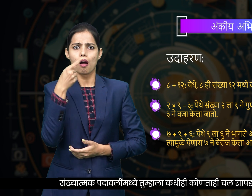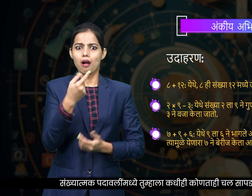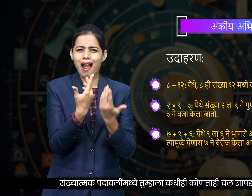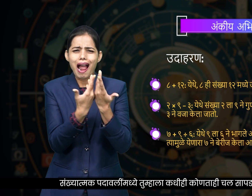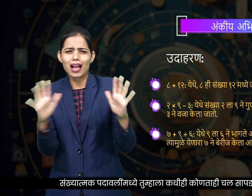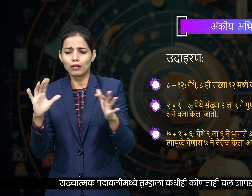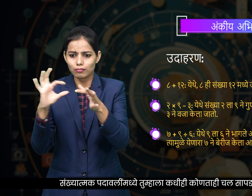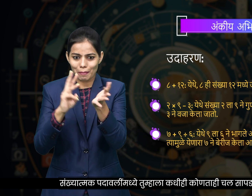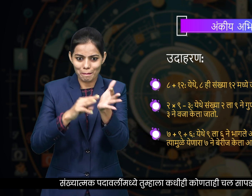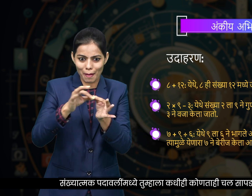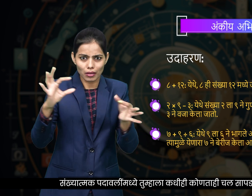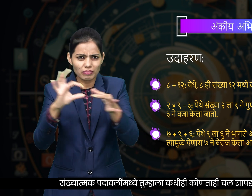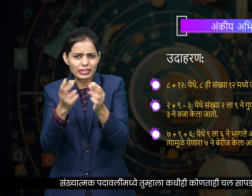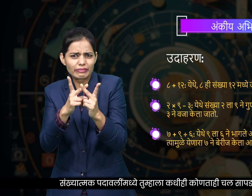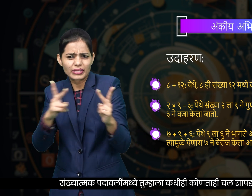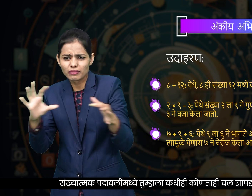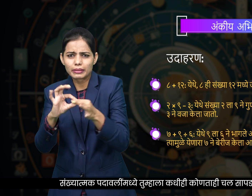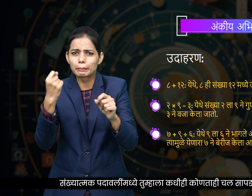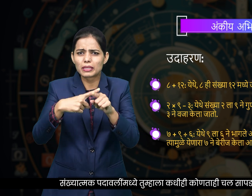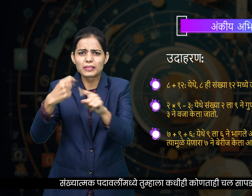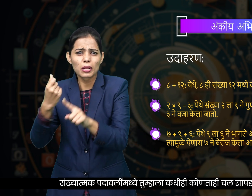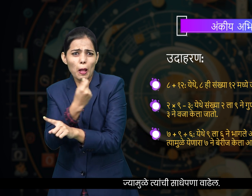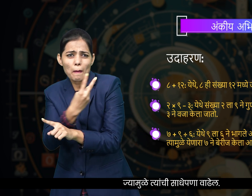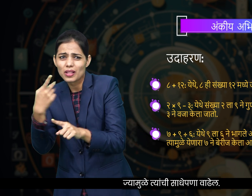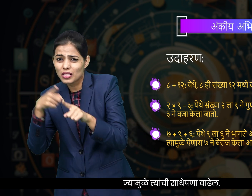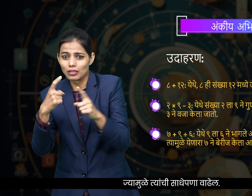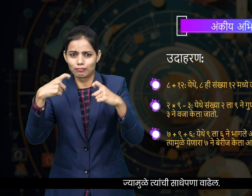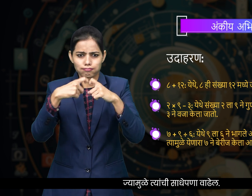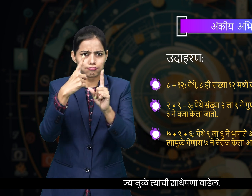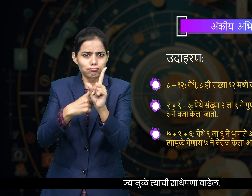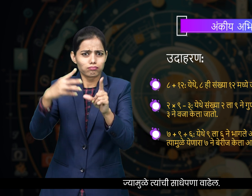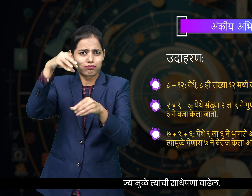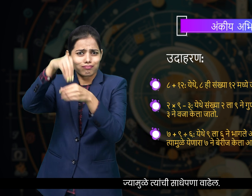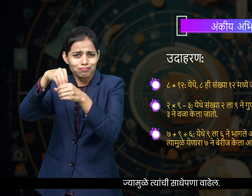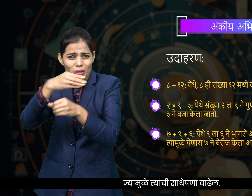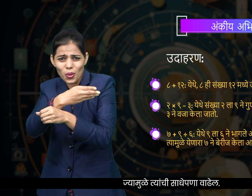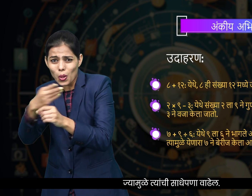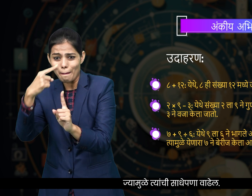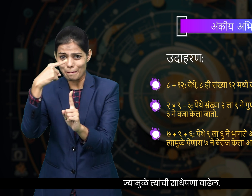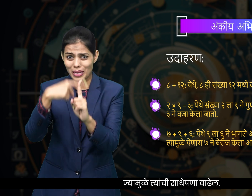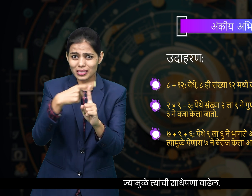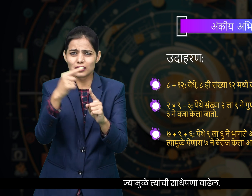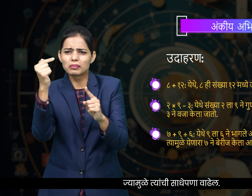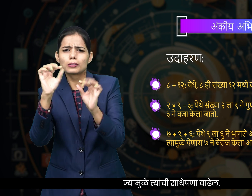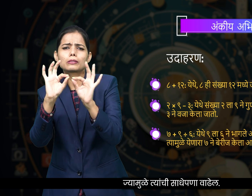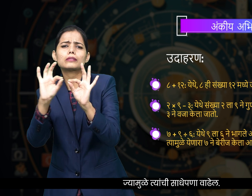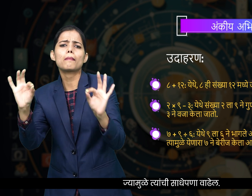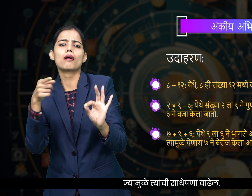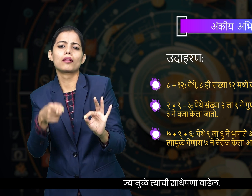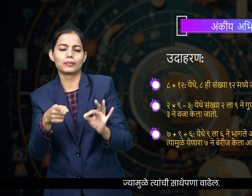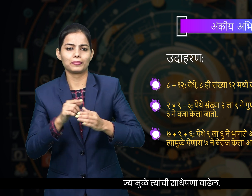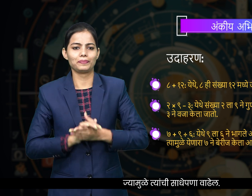पदावलींमध्ये तुम्हाला कधीही कोणताही चल सापडणार नाही ज्यामुळे त्यांचा साधेपणा वाढेल.